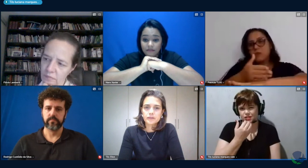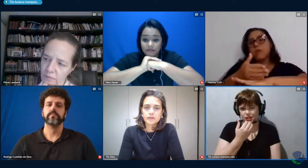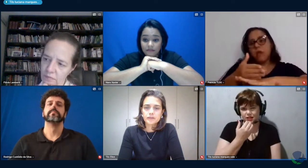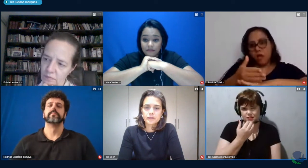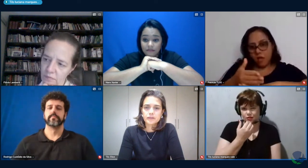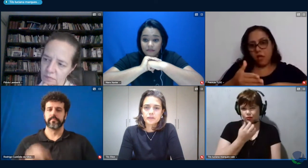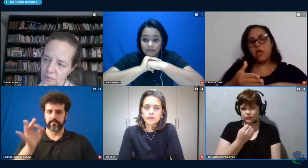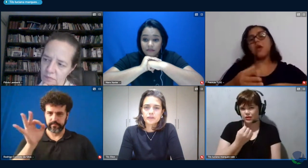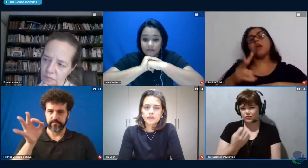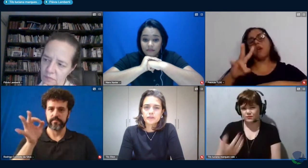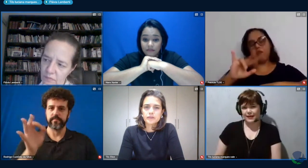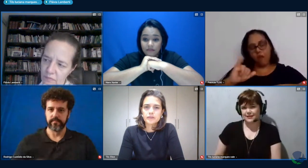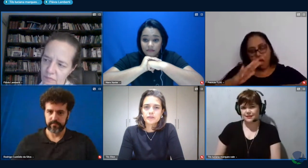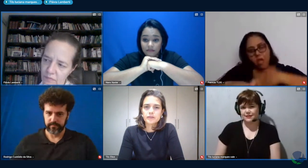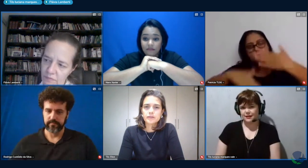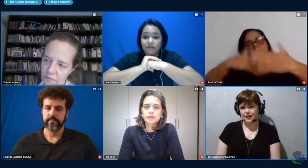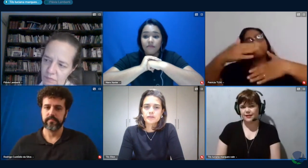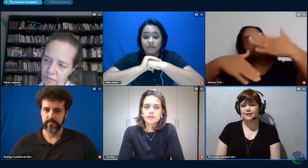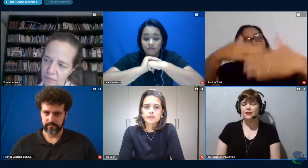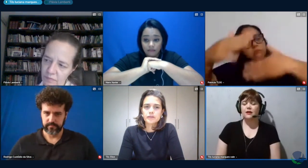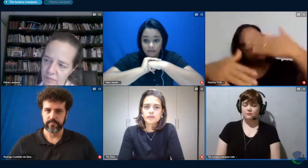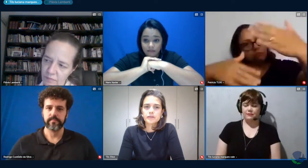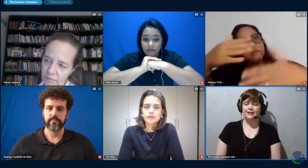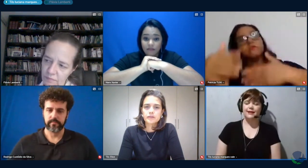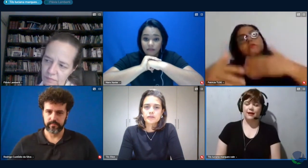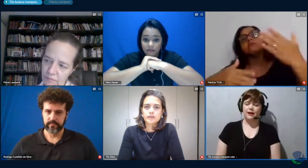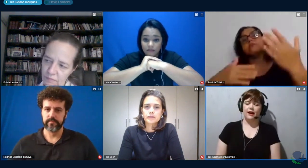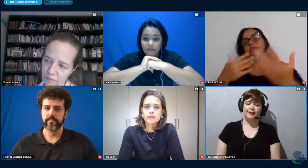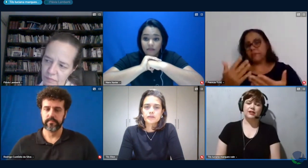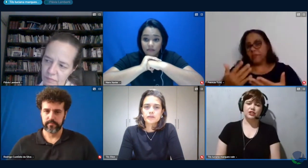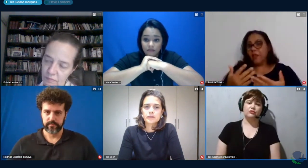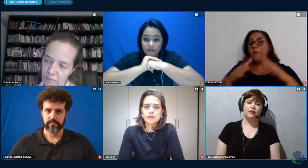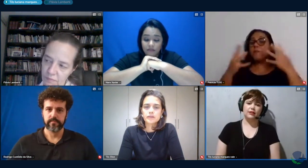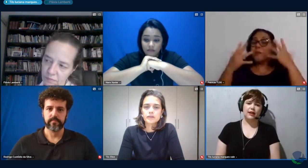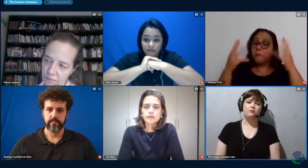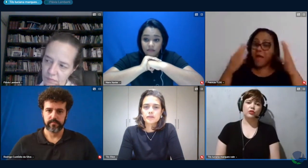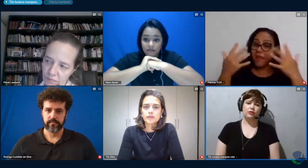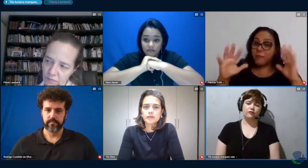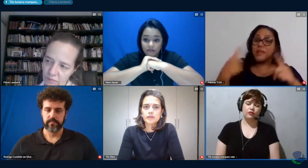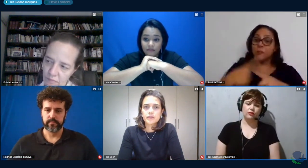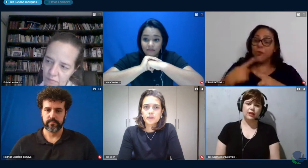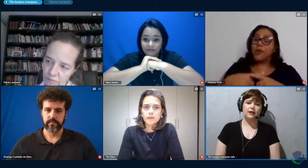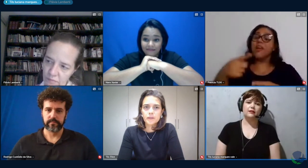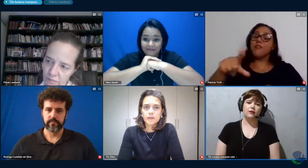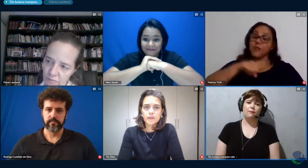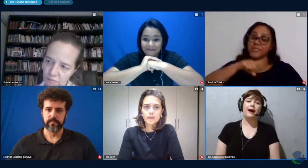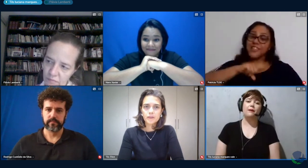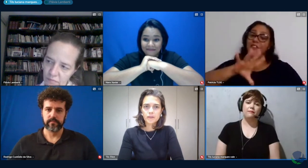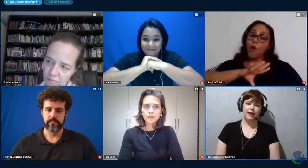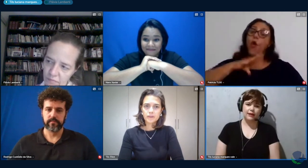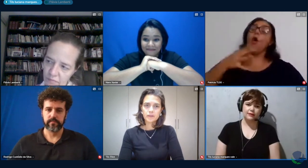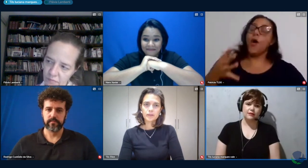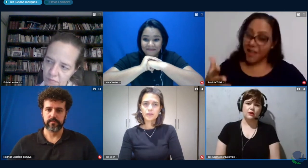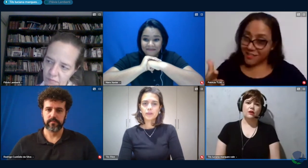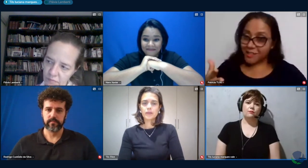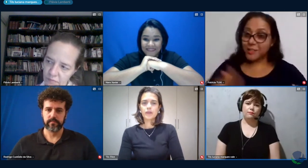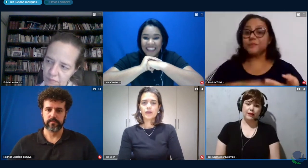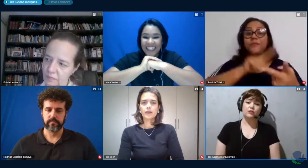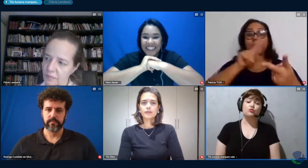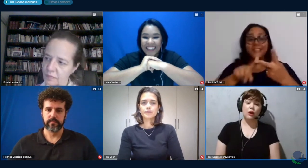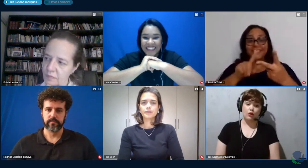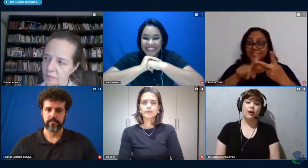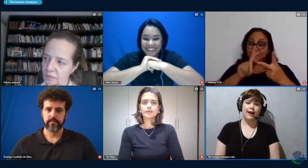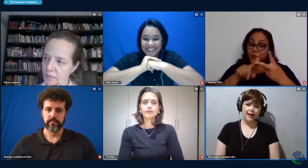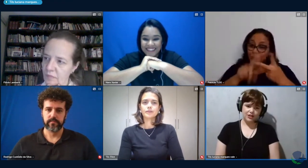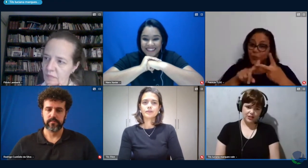quanto divergentes ou que nos parecem estranhas, mas acredito que tem muito a evoluir, então parabéns